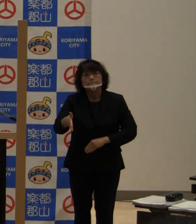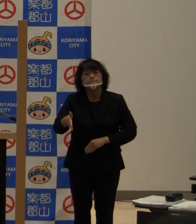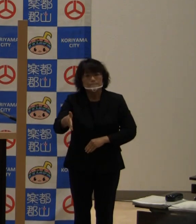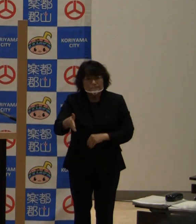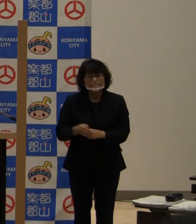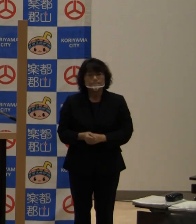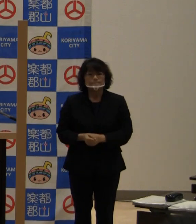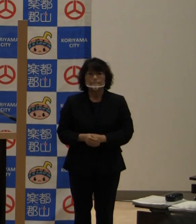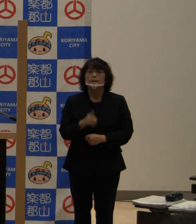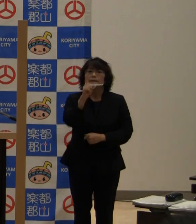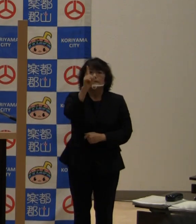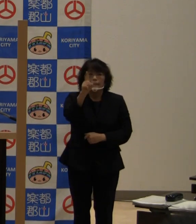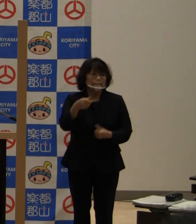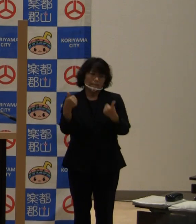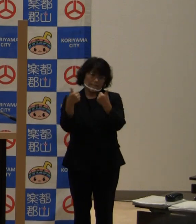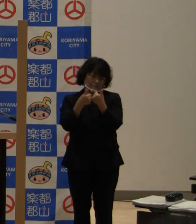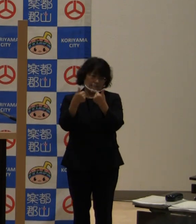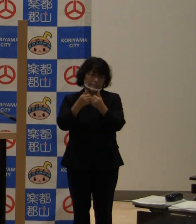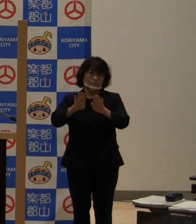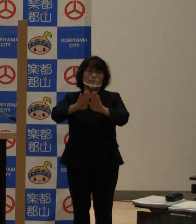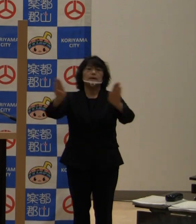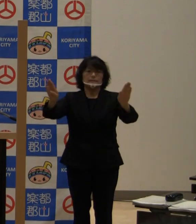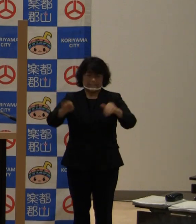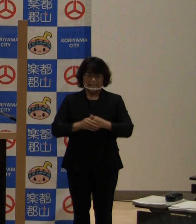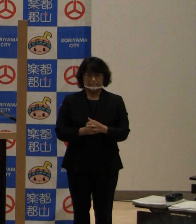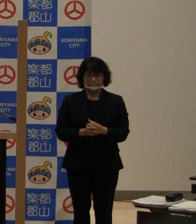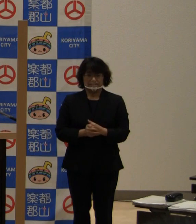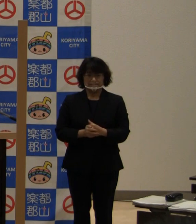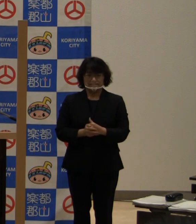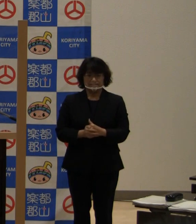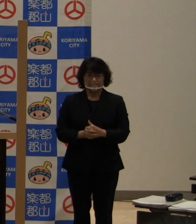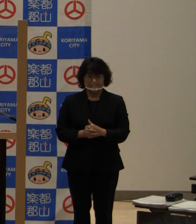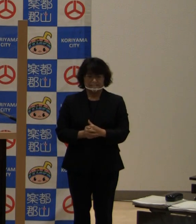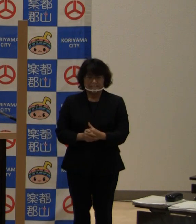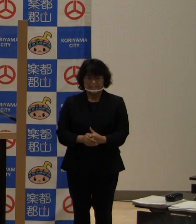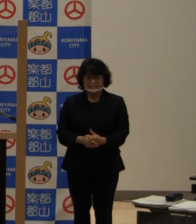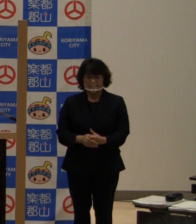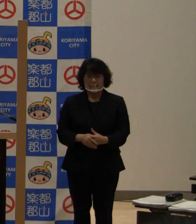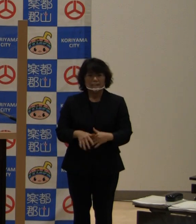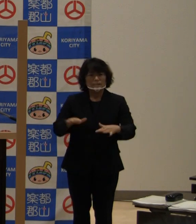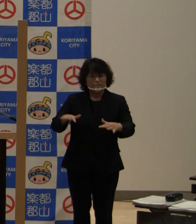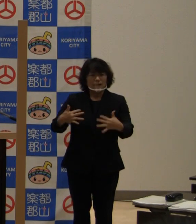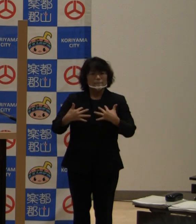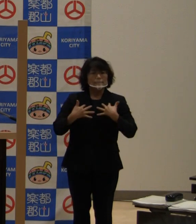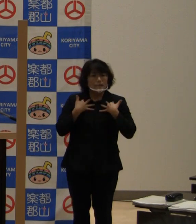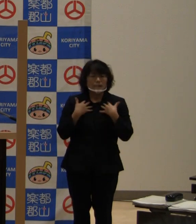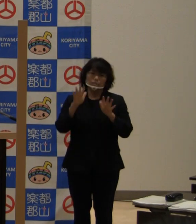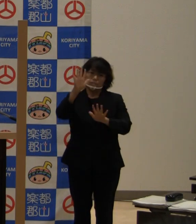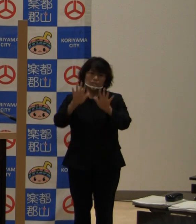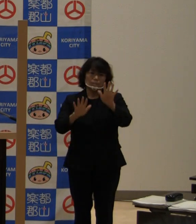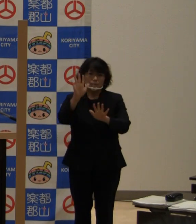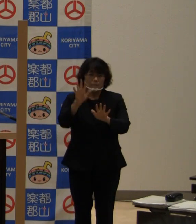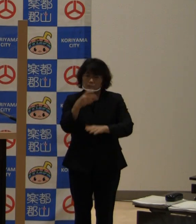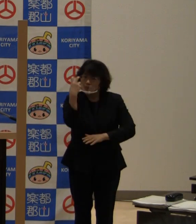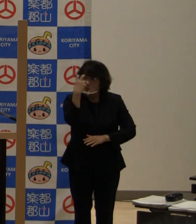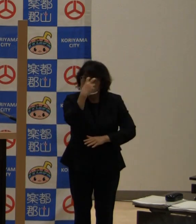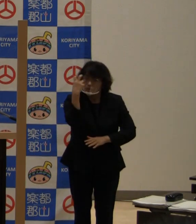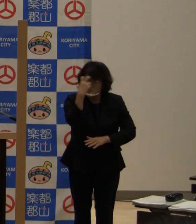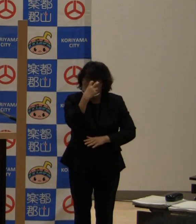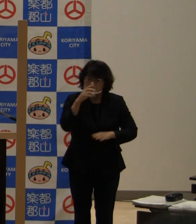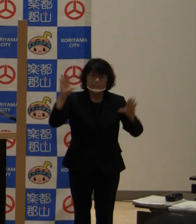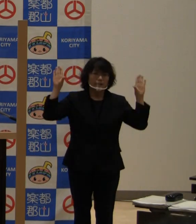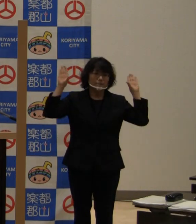第1回本部会議を開催し、被害状況の確認、情報収集、そして避難所開設